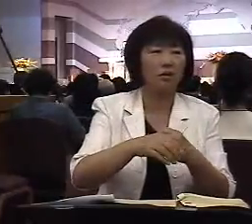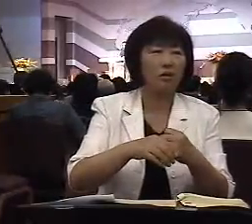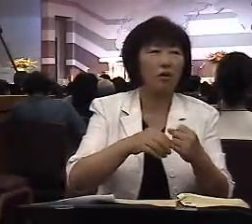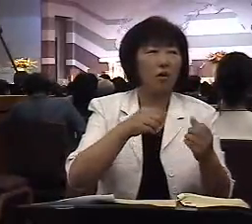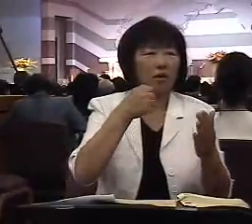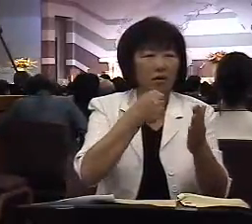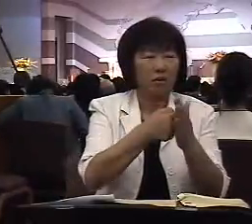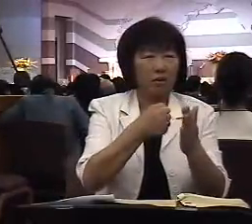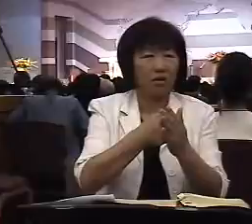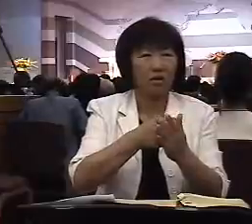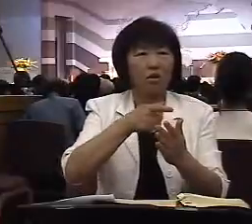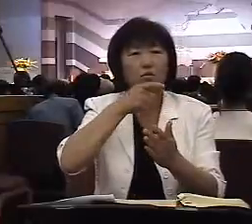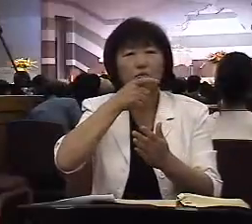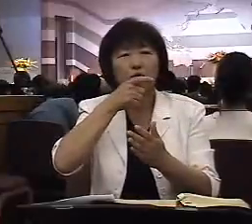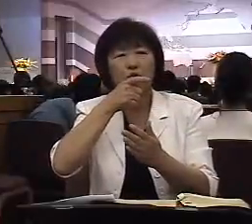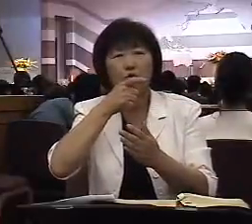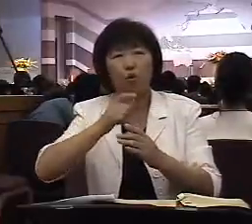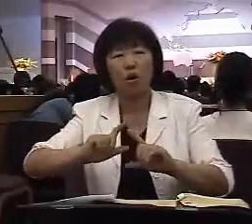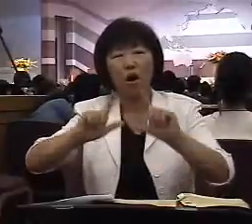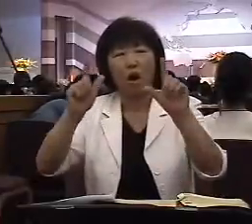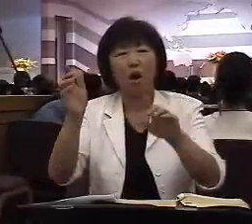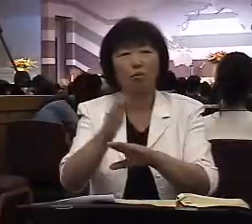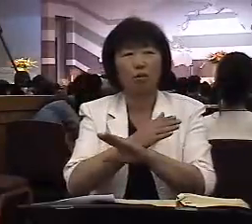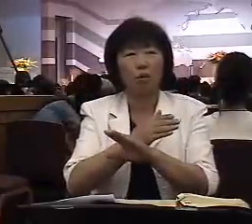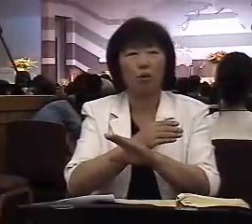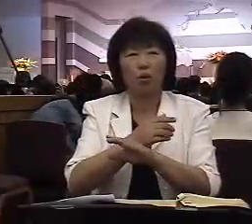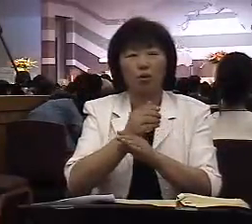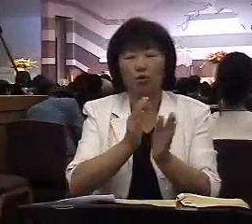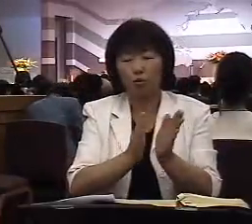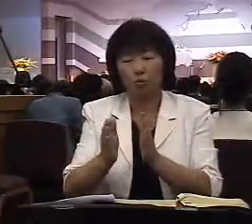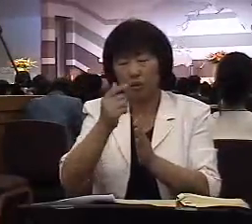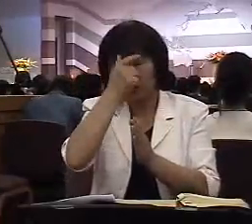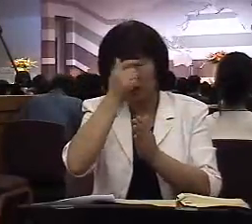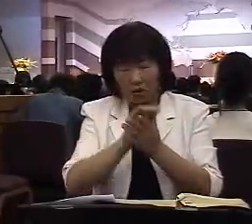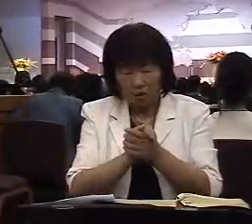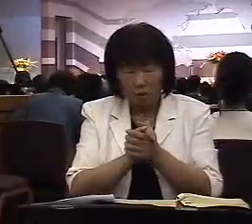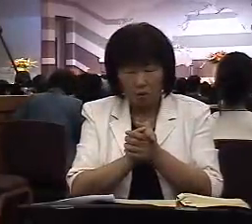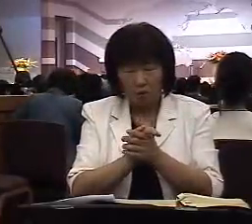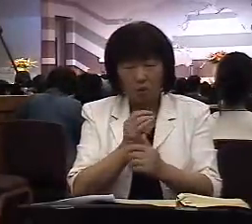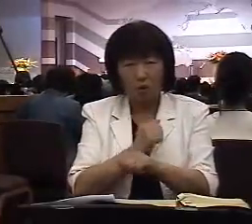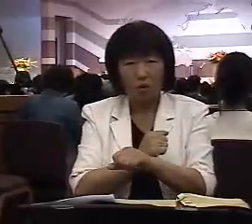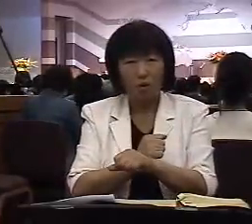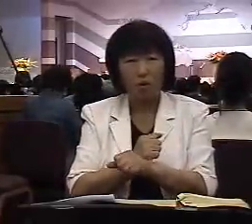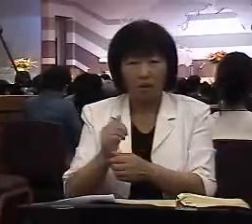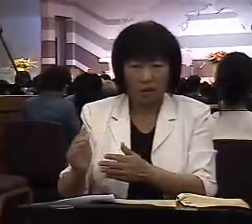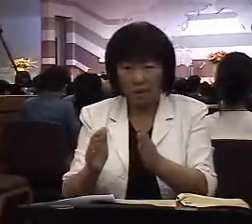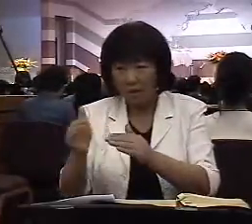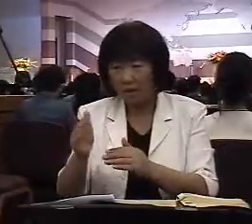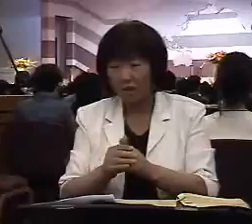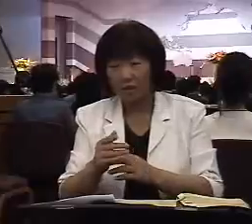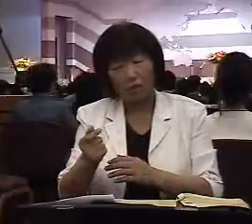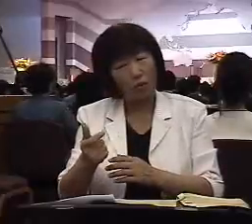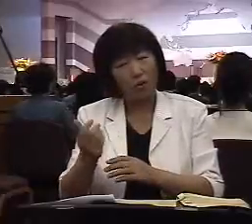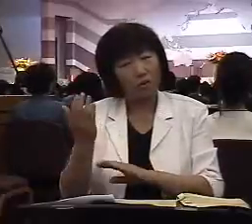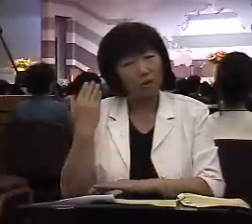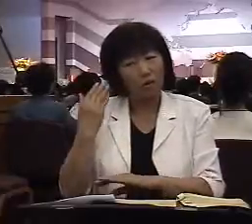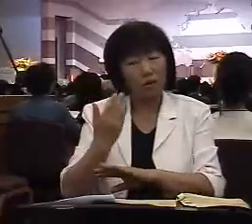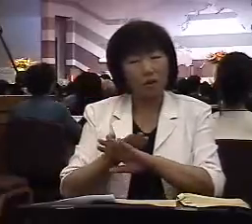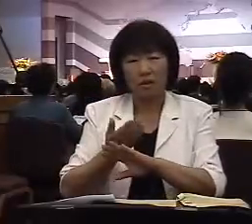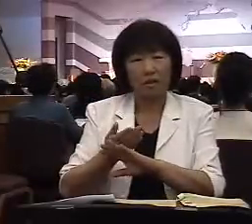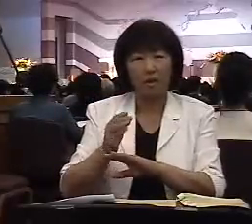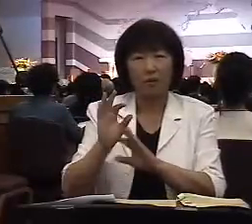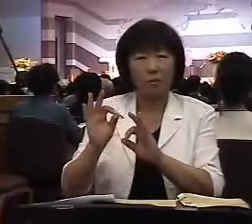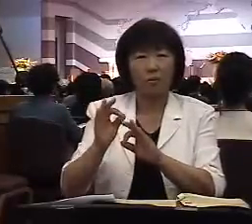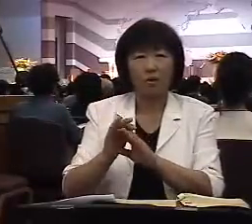그래서 이번 수요일부터 준비 기도회를 하는데요. 길을 가다 보면은 아무리 작은 교회라도 이전과는 달리 이제 달리